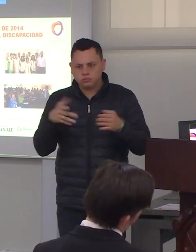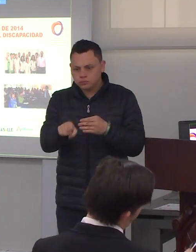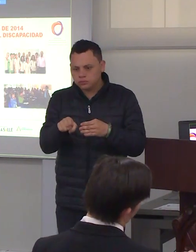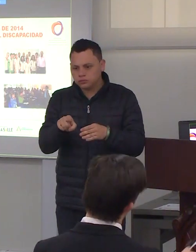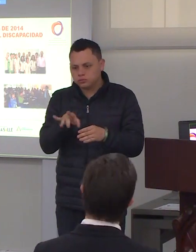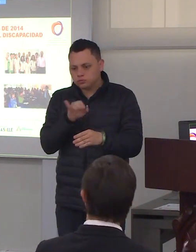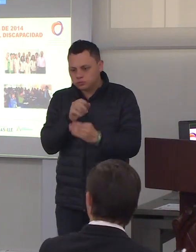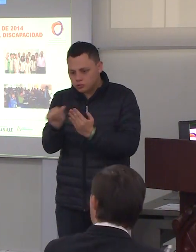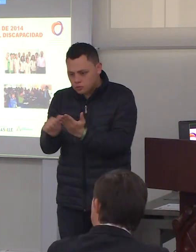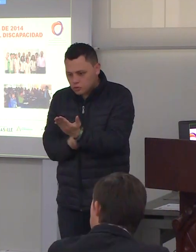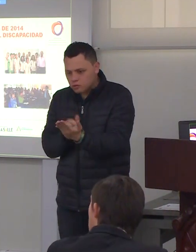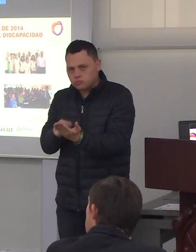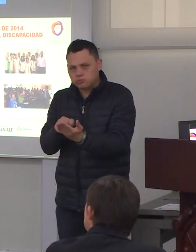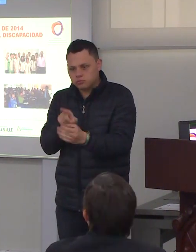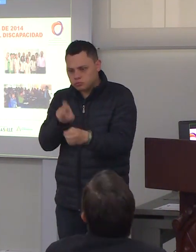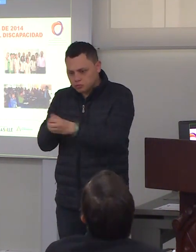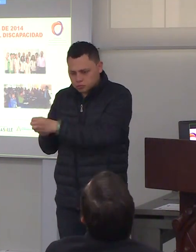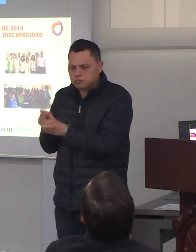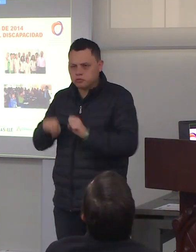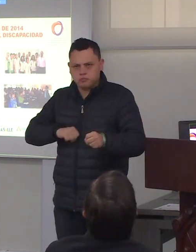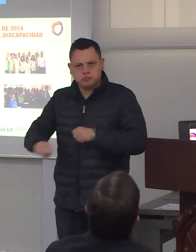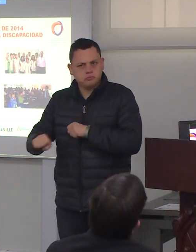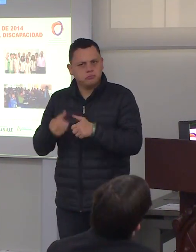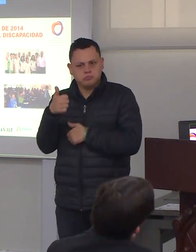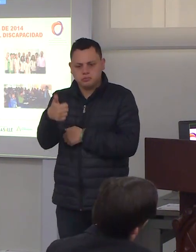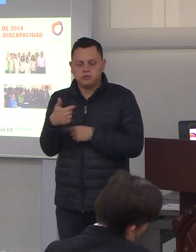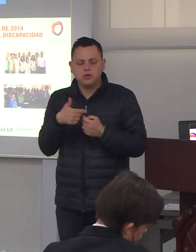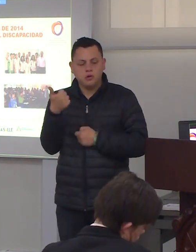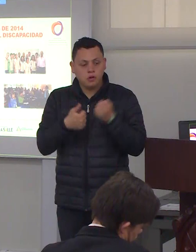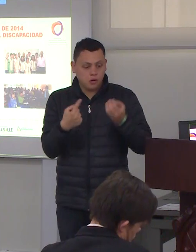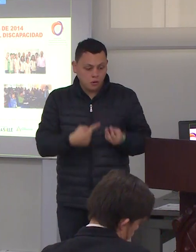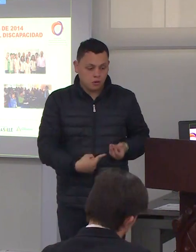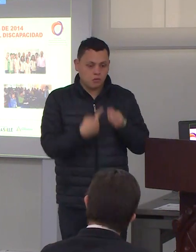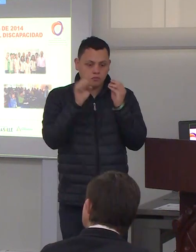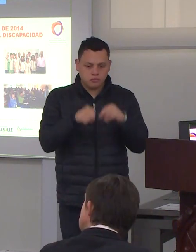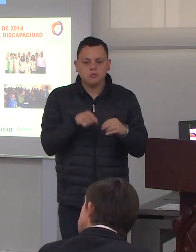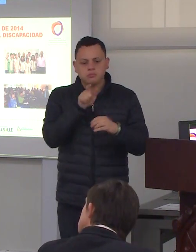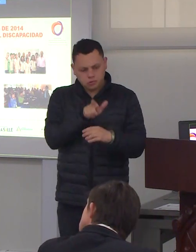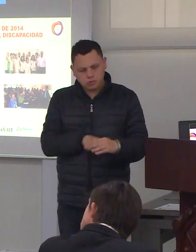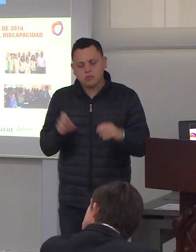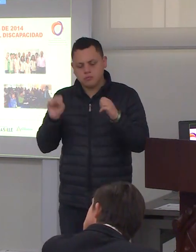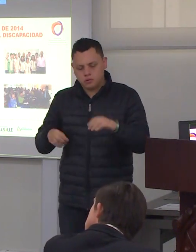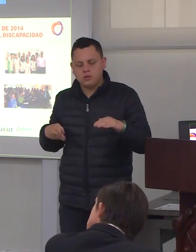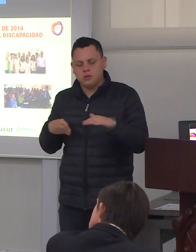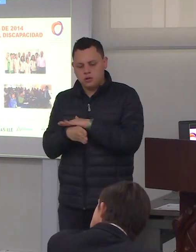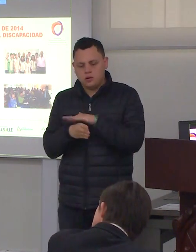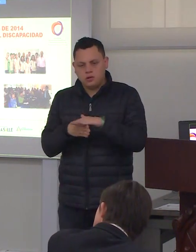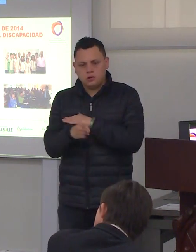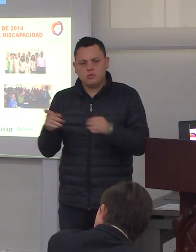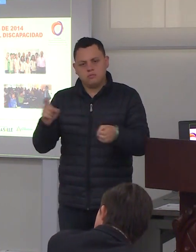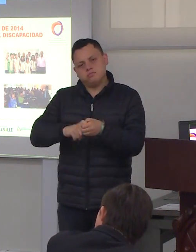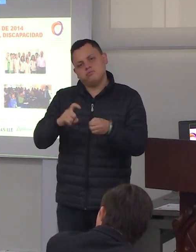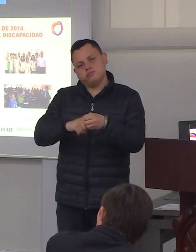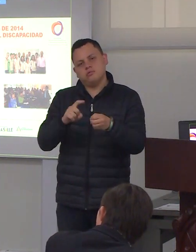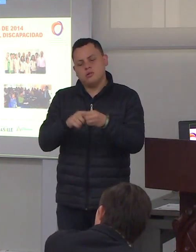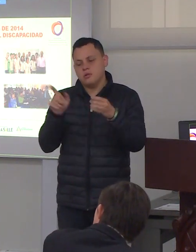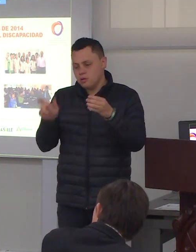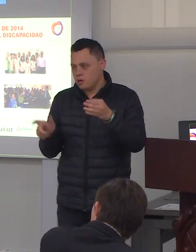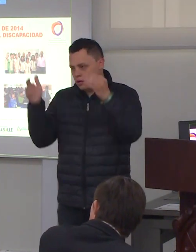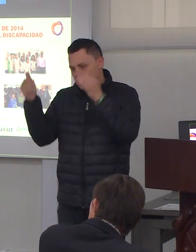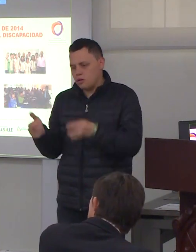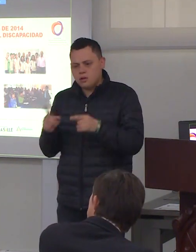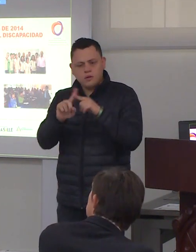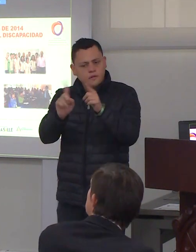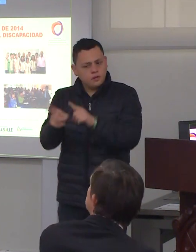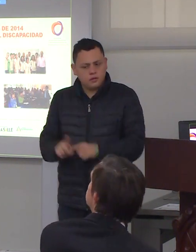de estos programas. El objetivo fundamental de esta política es garantizar el acceso de las personas con discapacidad a